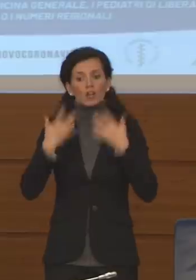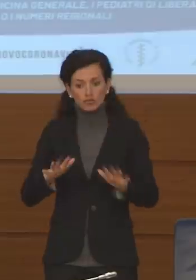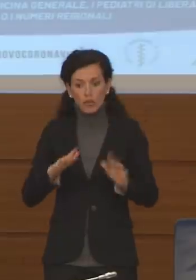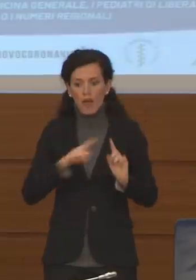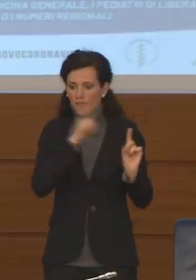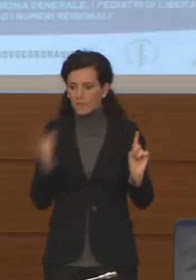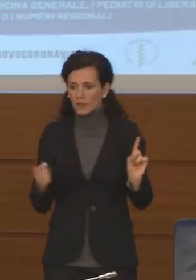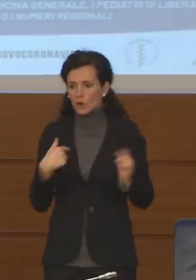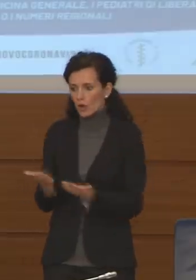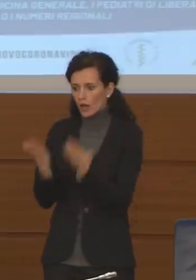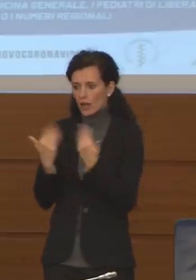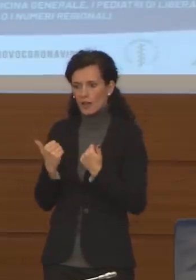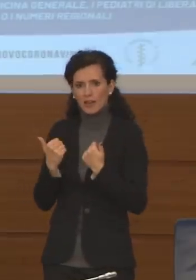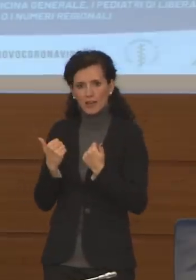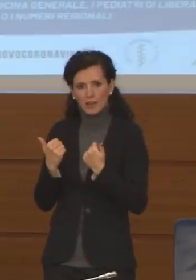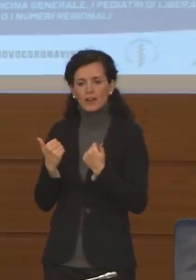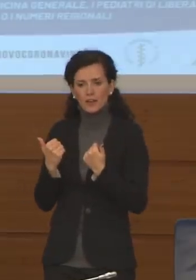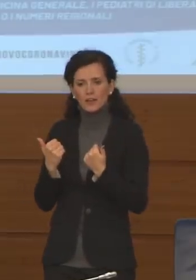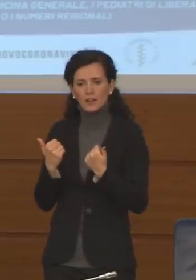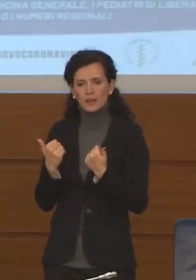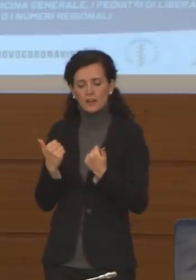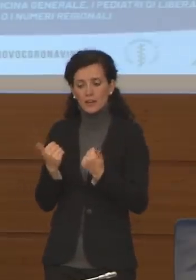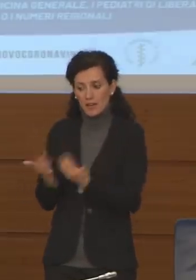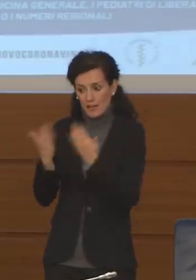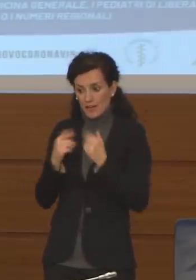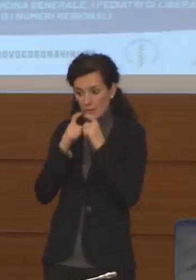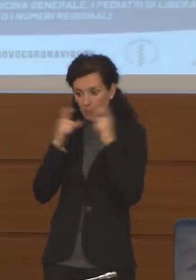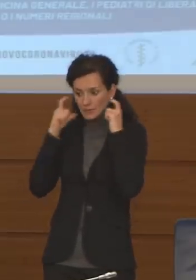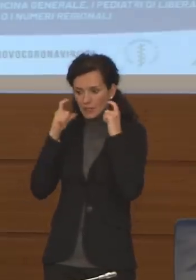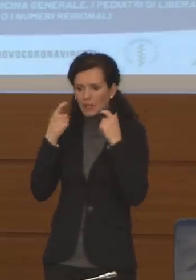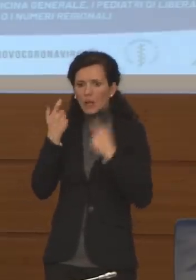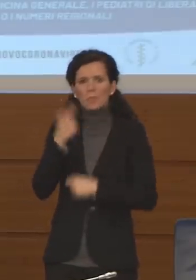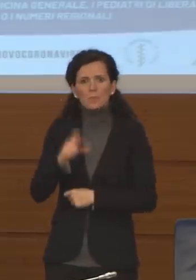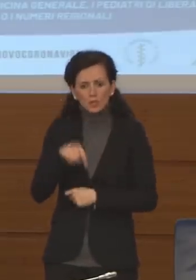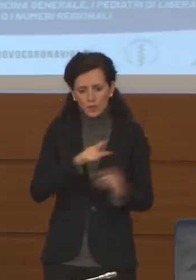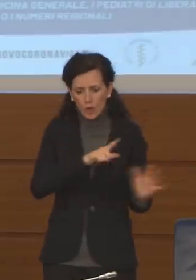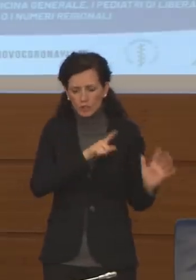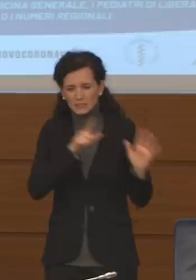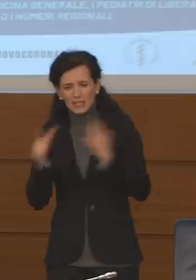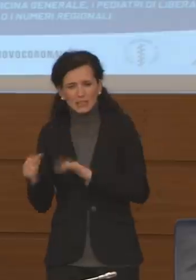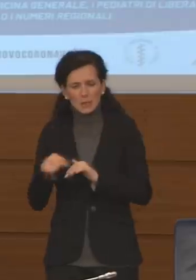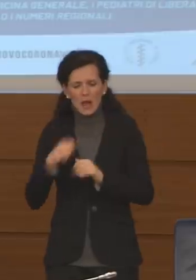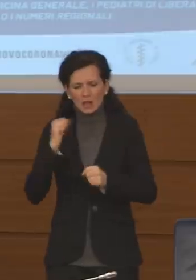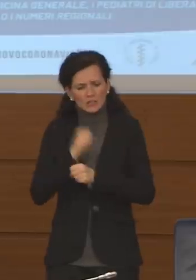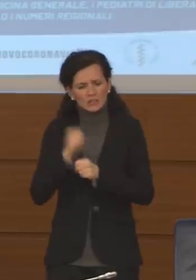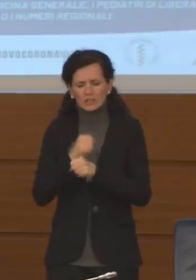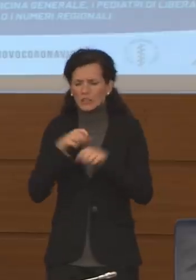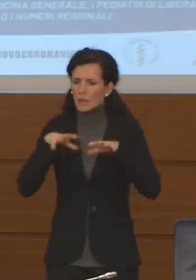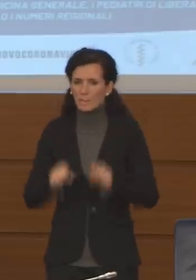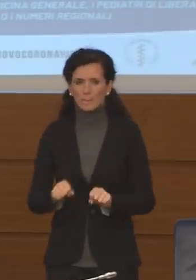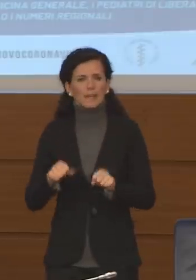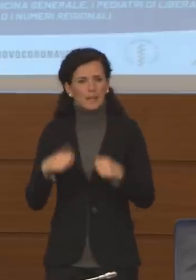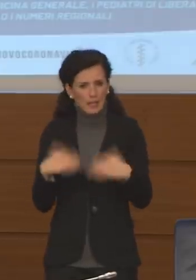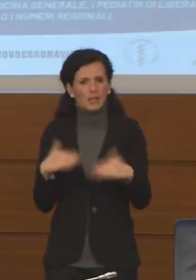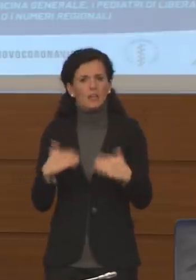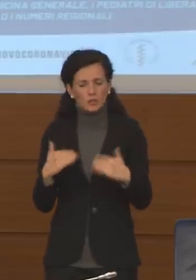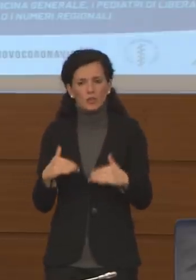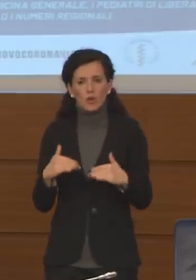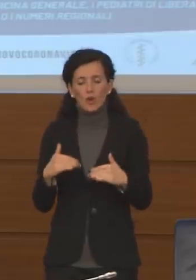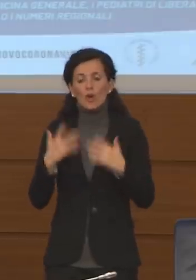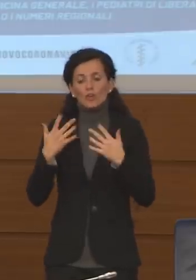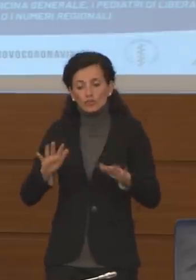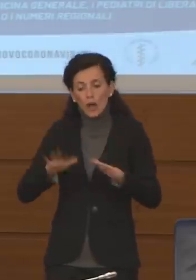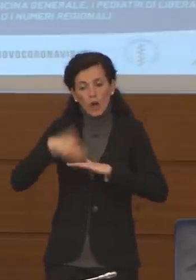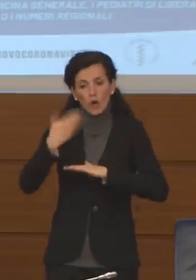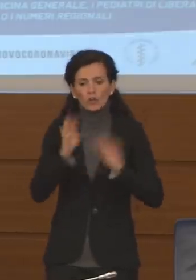sul mercato perché questa settimana è stata una settimana di intenso lavoro sono oltre